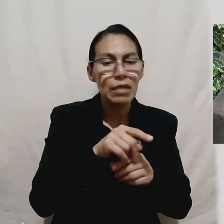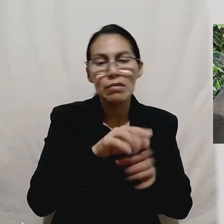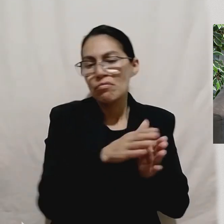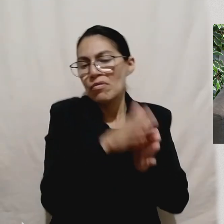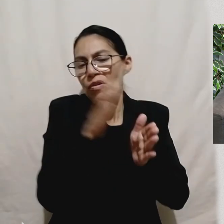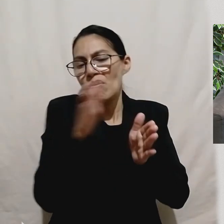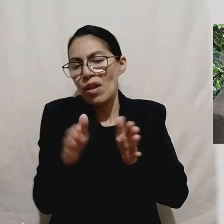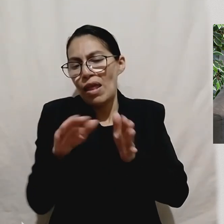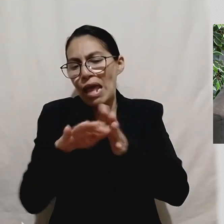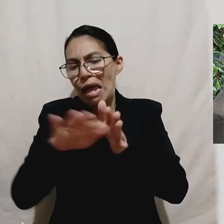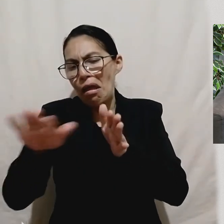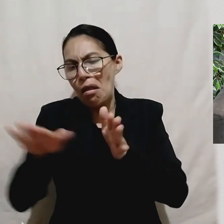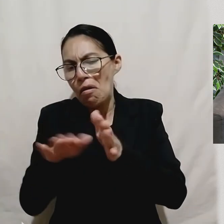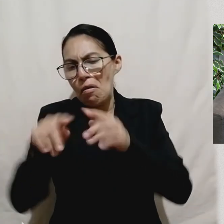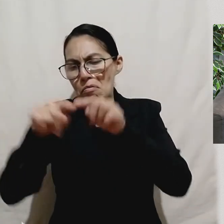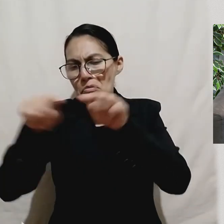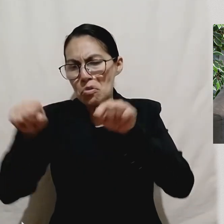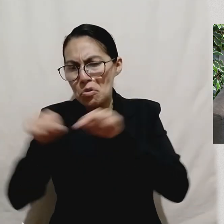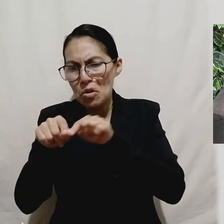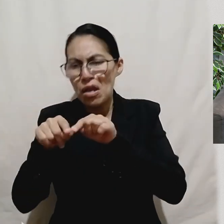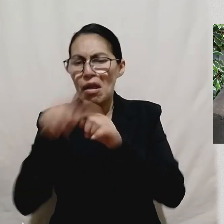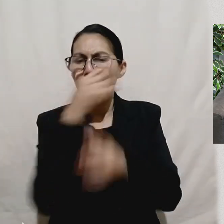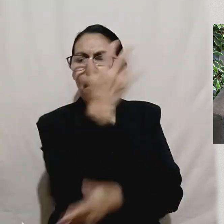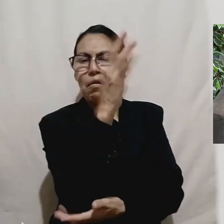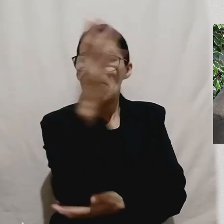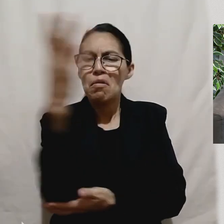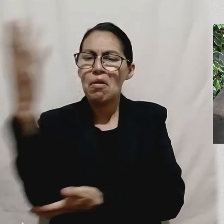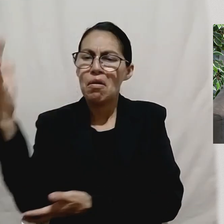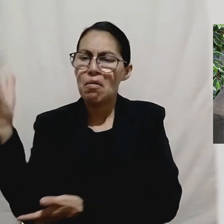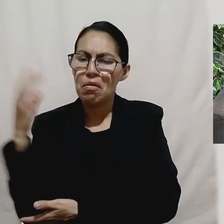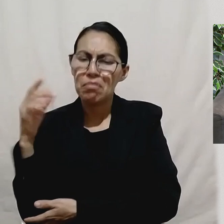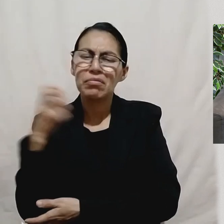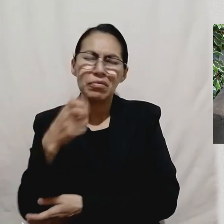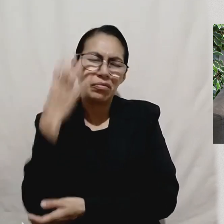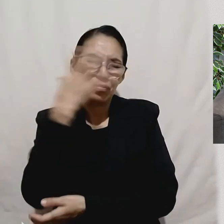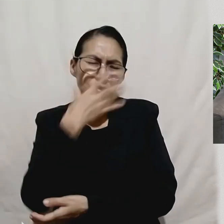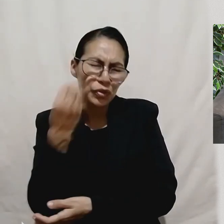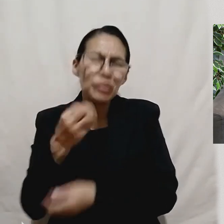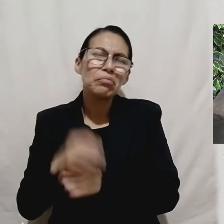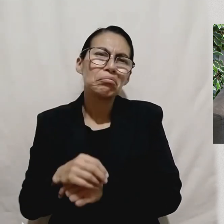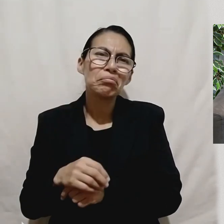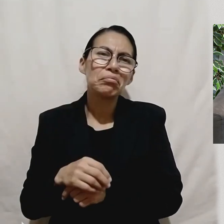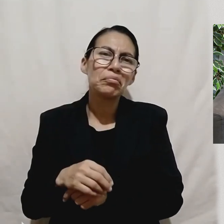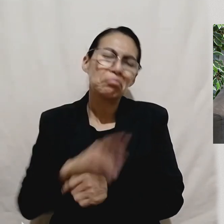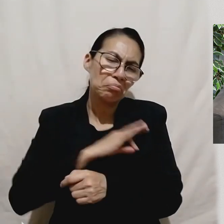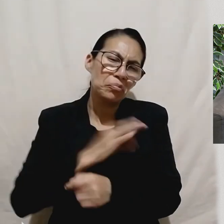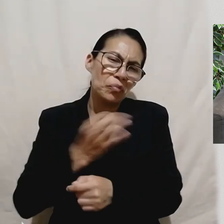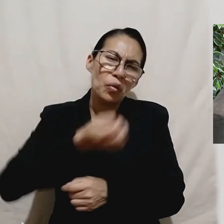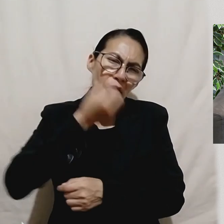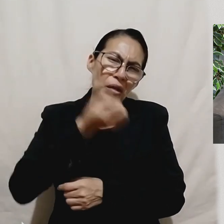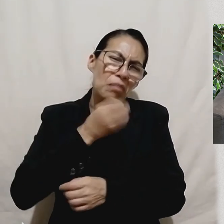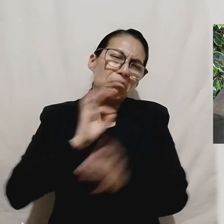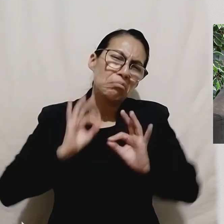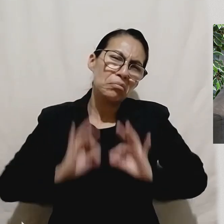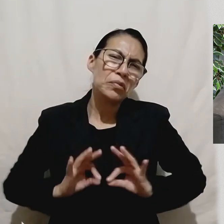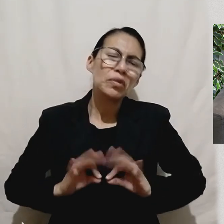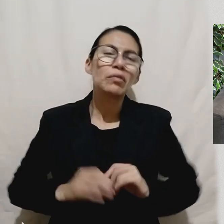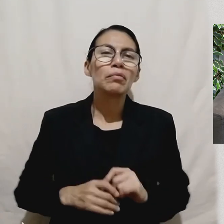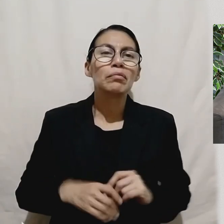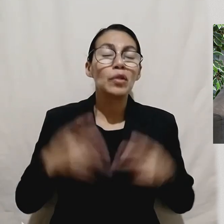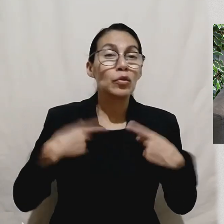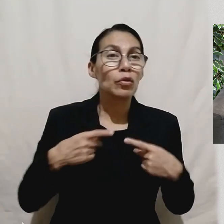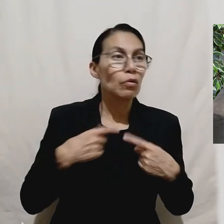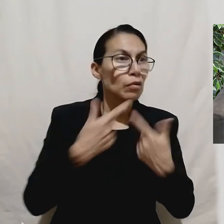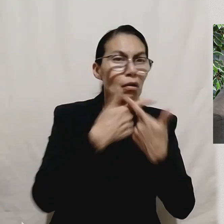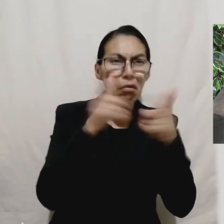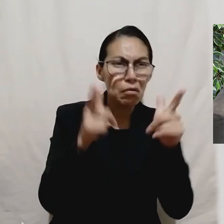y hay algunos arbustos alrededor es un lugar muy bonito que se presta mucho para eso y sí se puede reunir